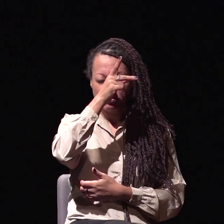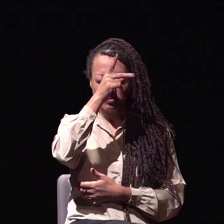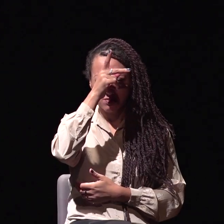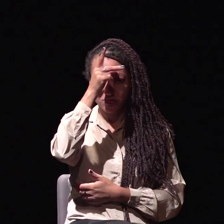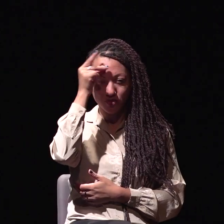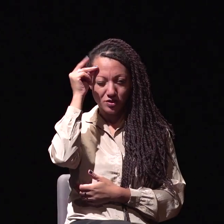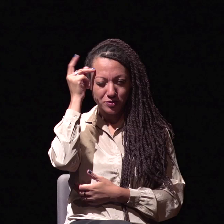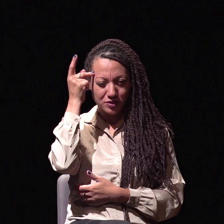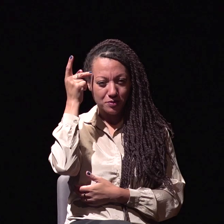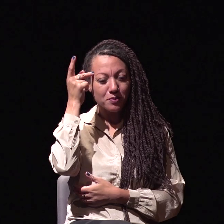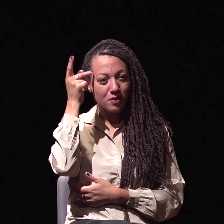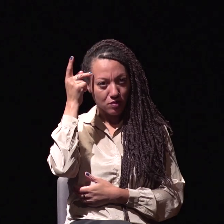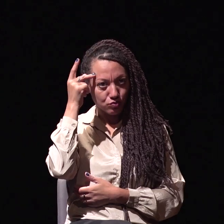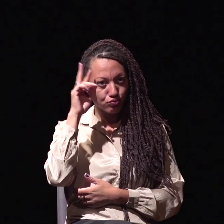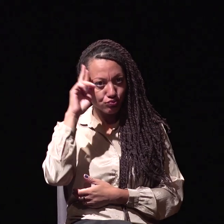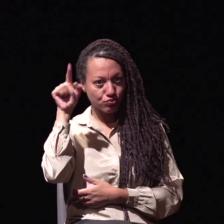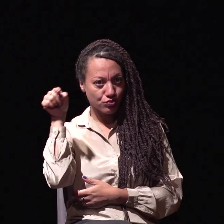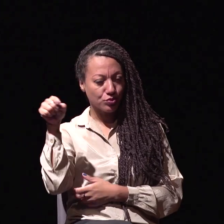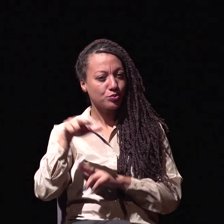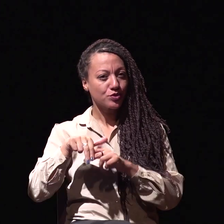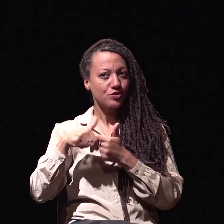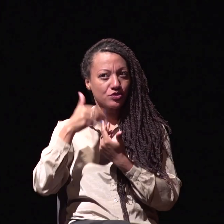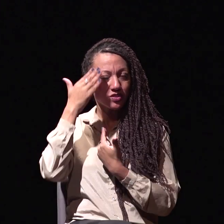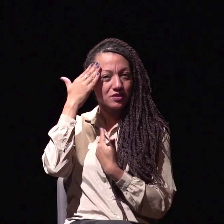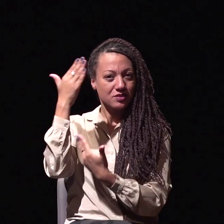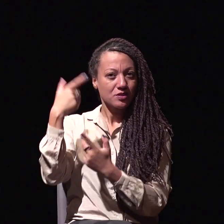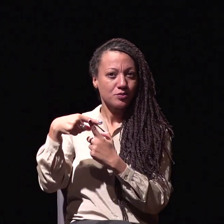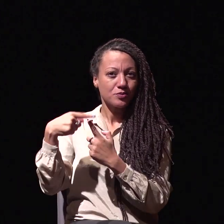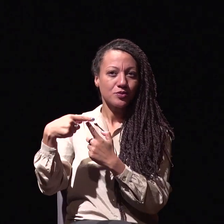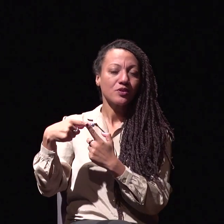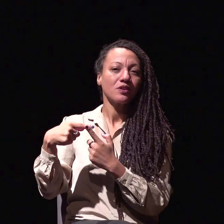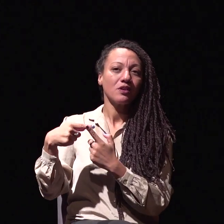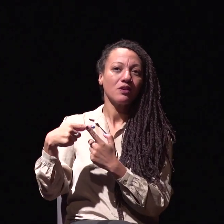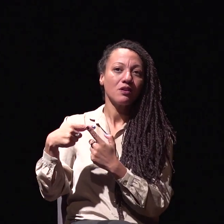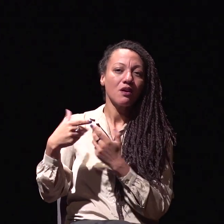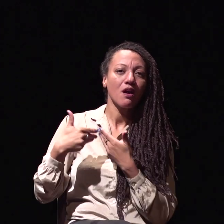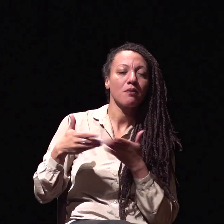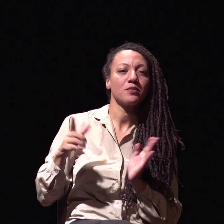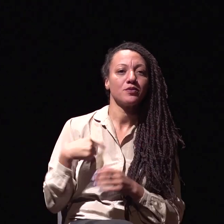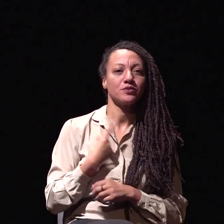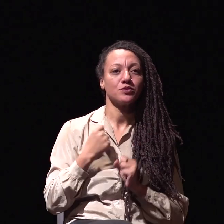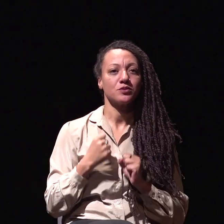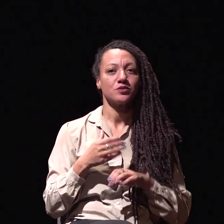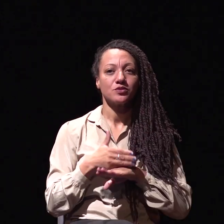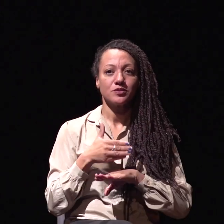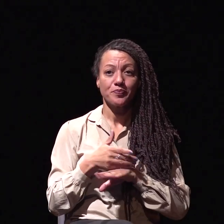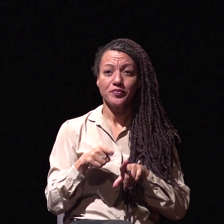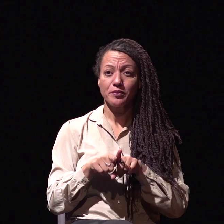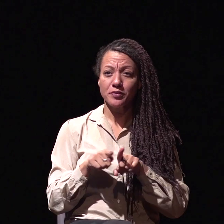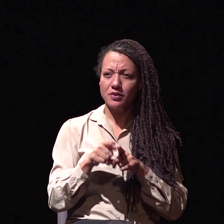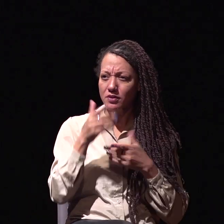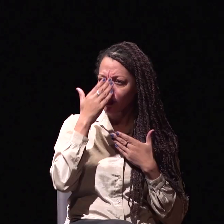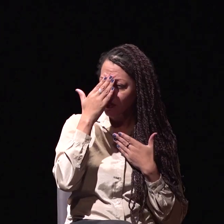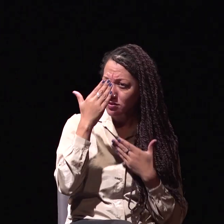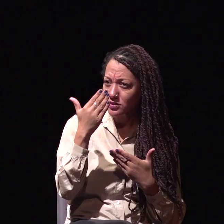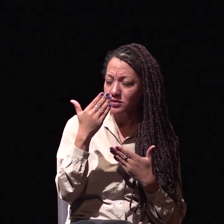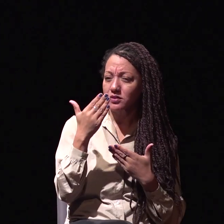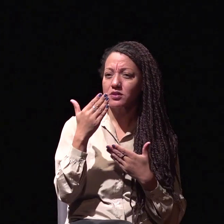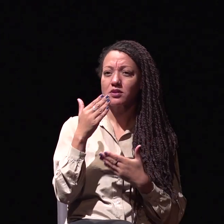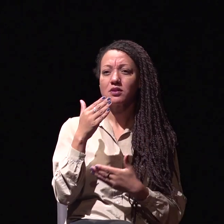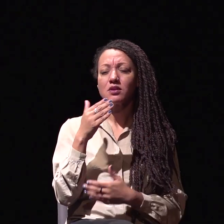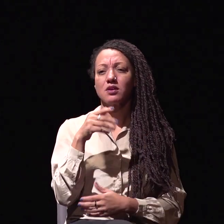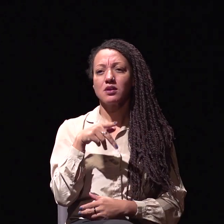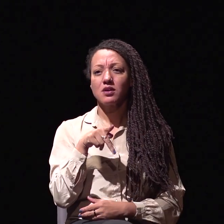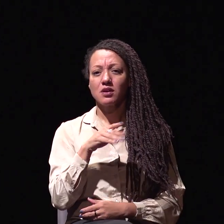Paulo, e a eles somos sempre gratos por nos ceder essa utilização. Gostaria também de fazer um agradecimento ao